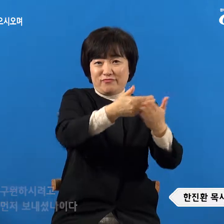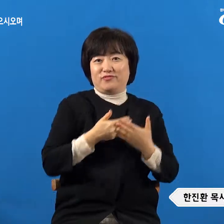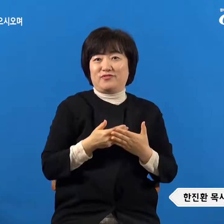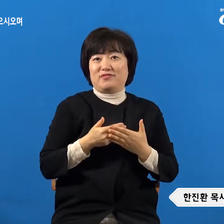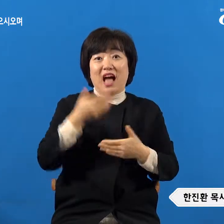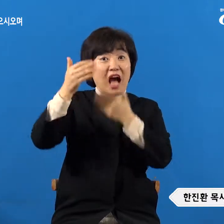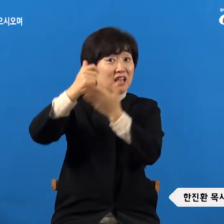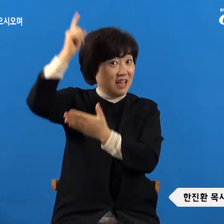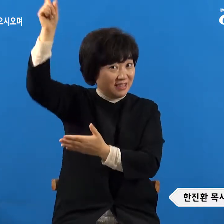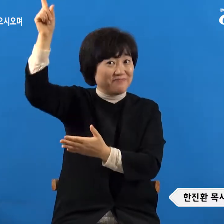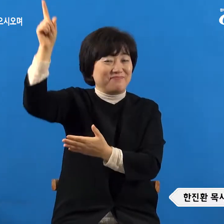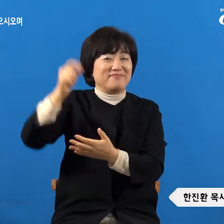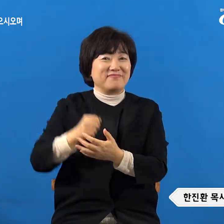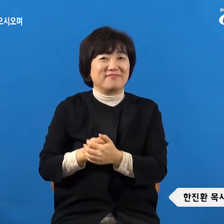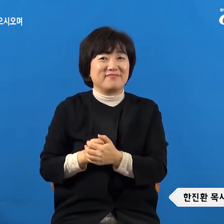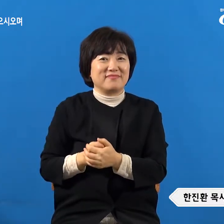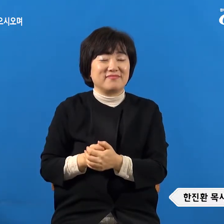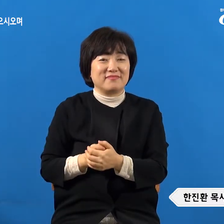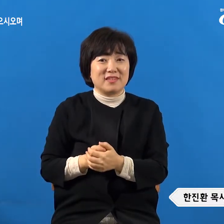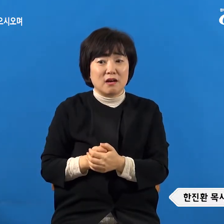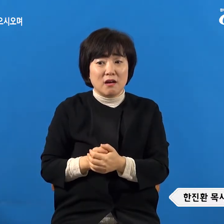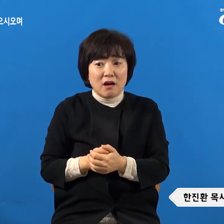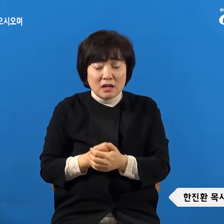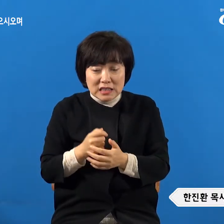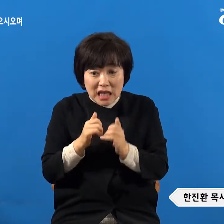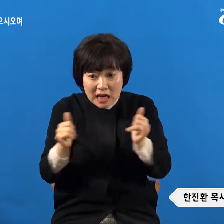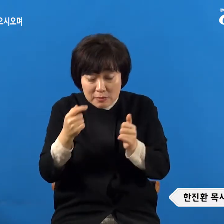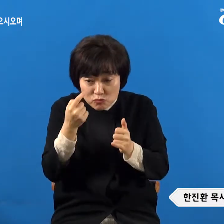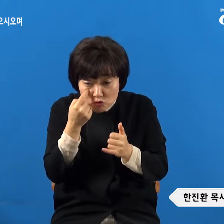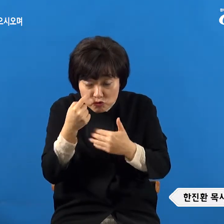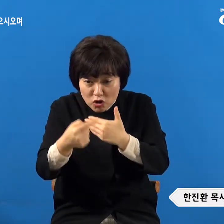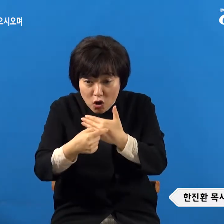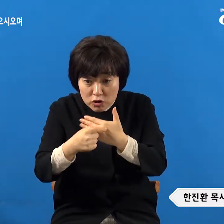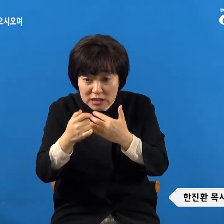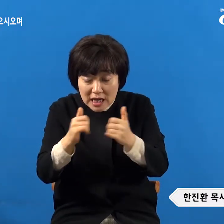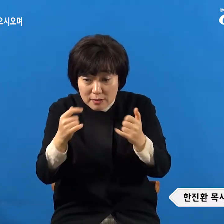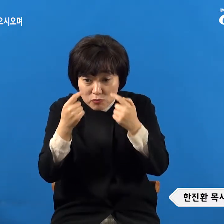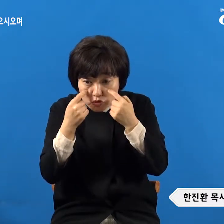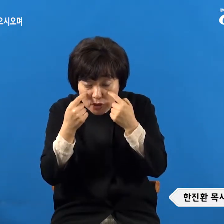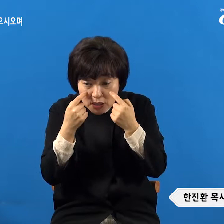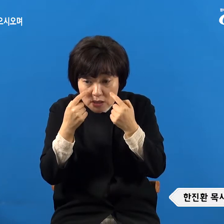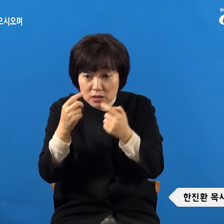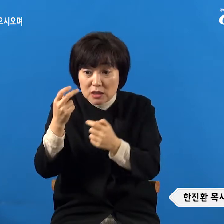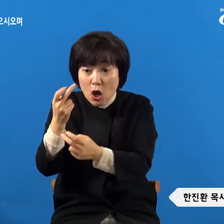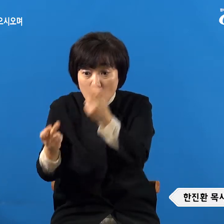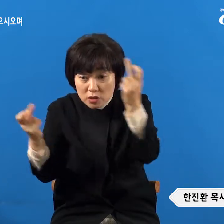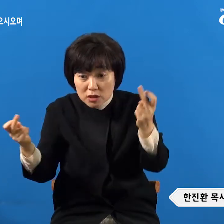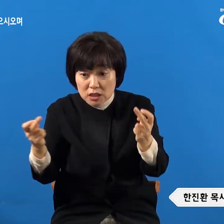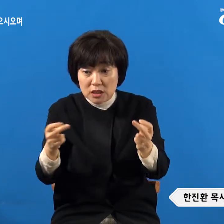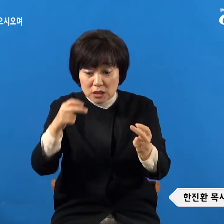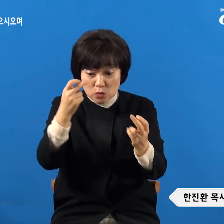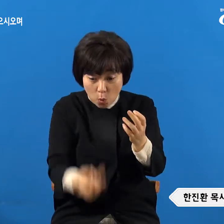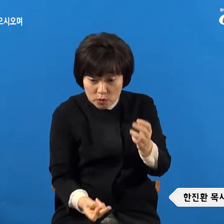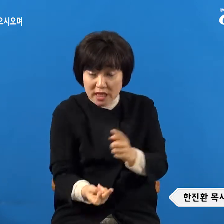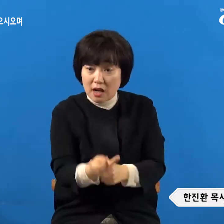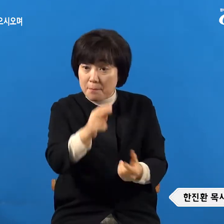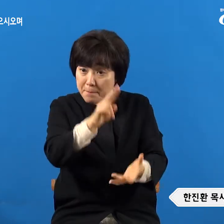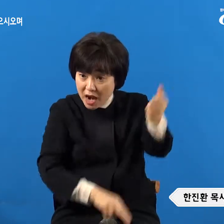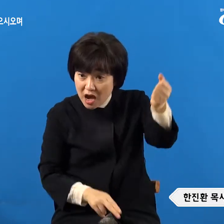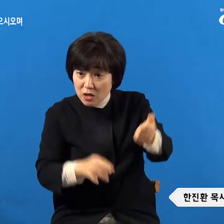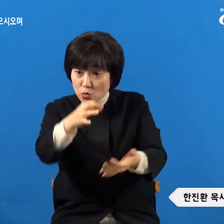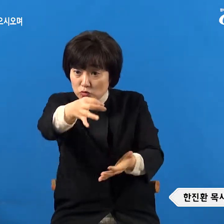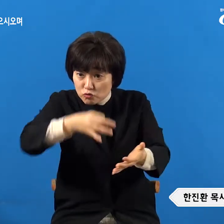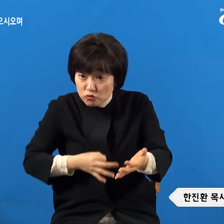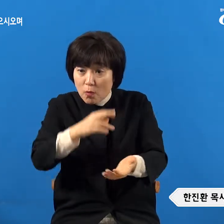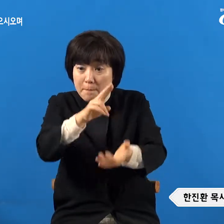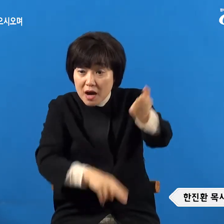사람 눈에는 분명히 형들이 팔아치운 사건인데 요셉의 해석은 다르지요. 그게 아닙니다. 하나님이 보내신